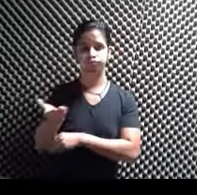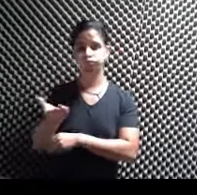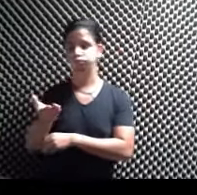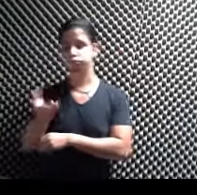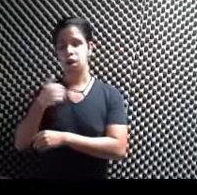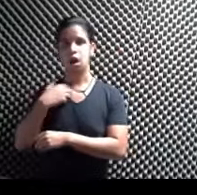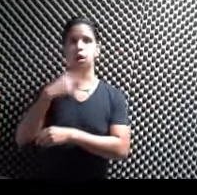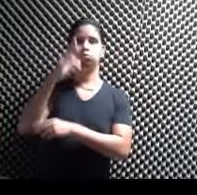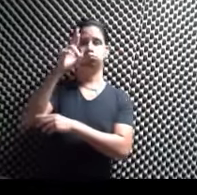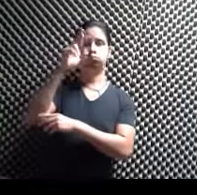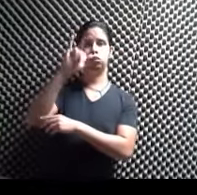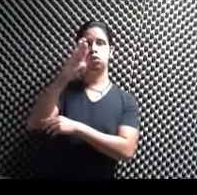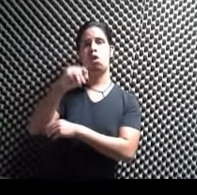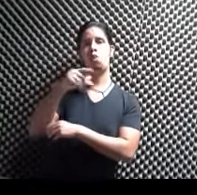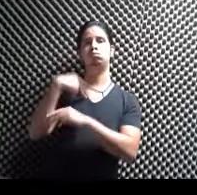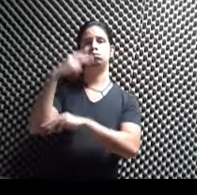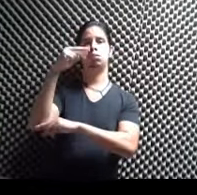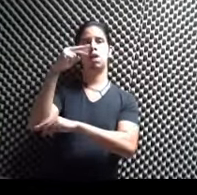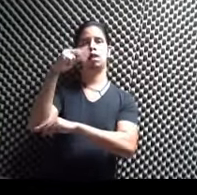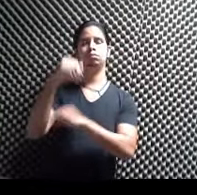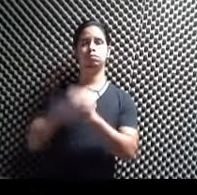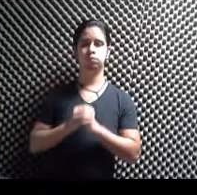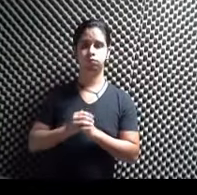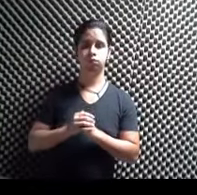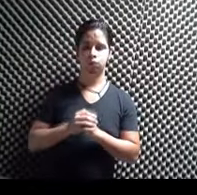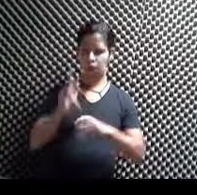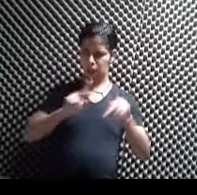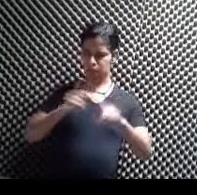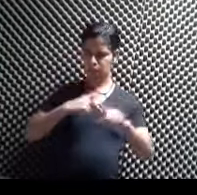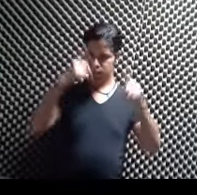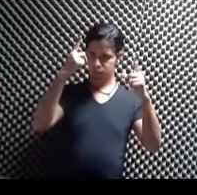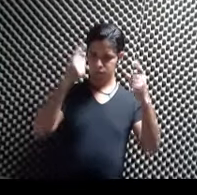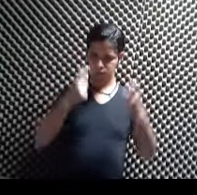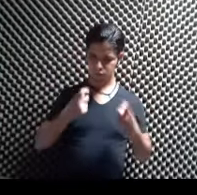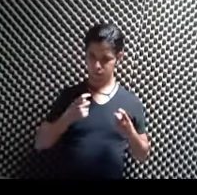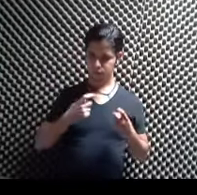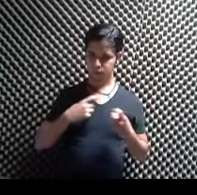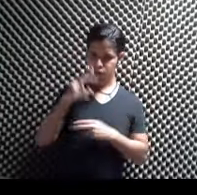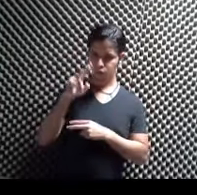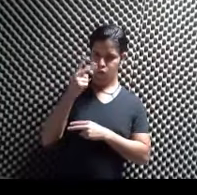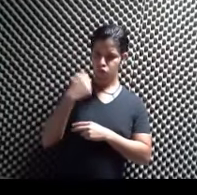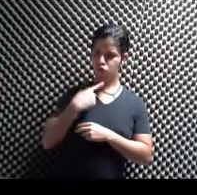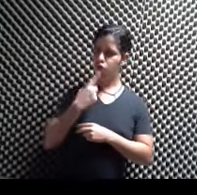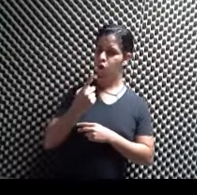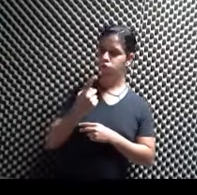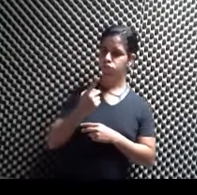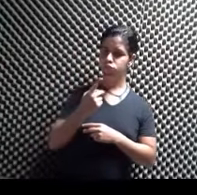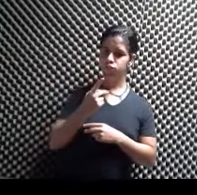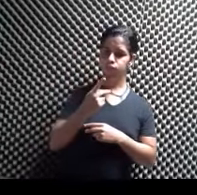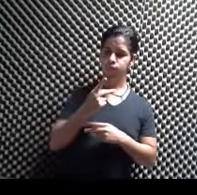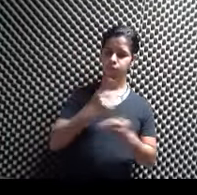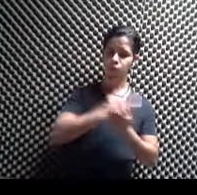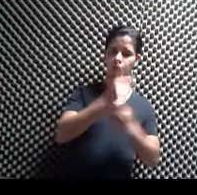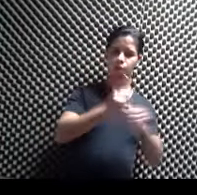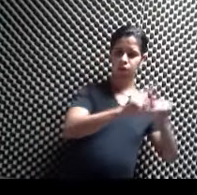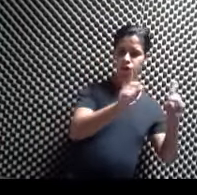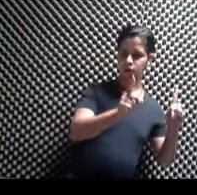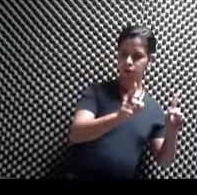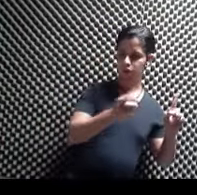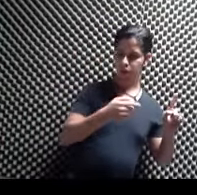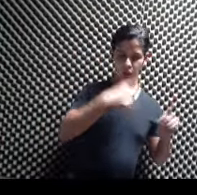Mochilas Calle, todo fue ahí. La gente me pregunta, pero son... Dos programas muy distintos, niños, uh-huh. Personas